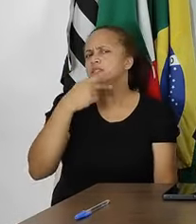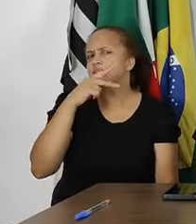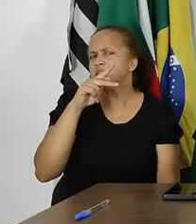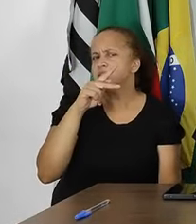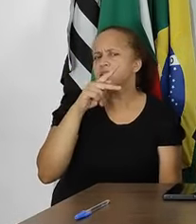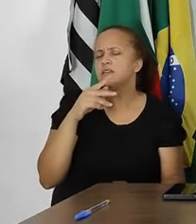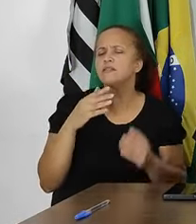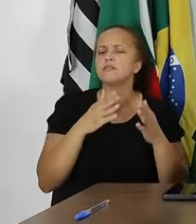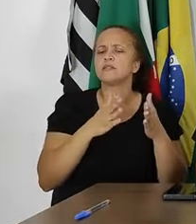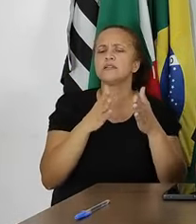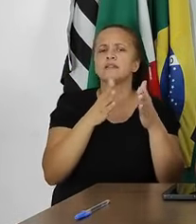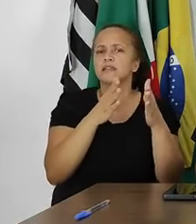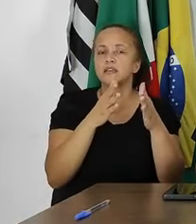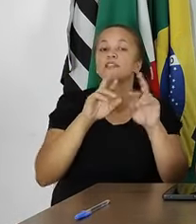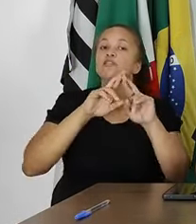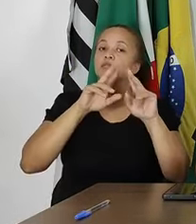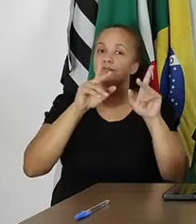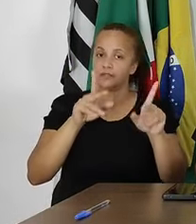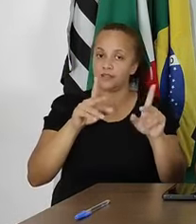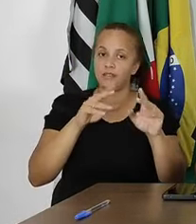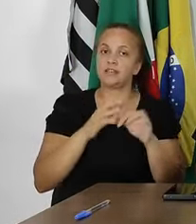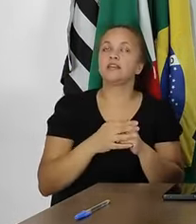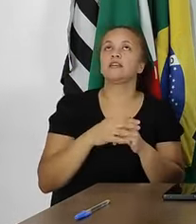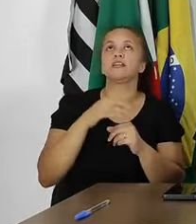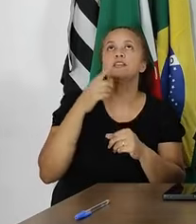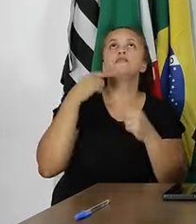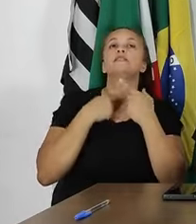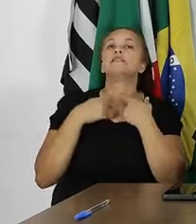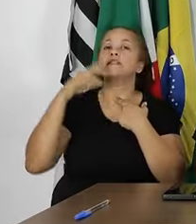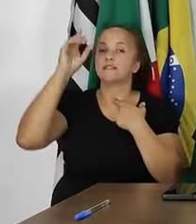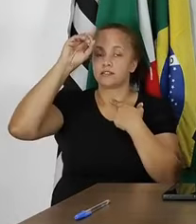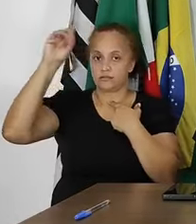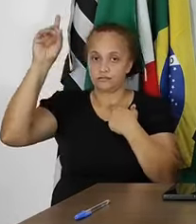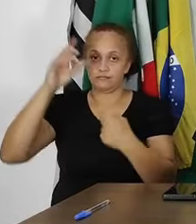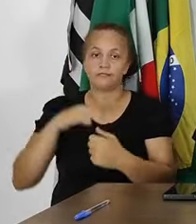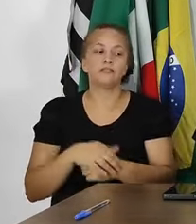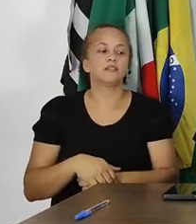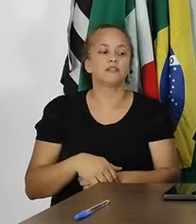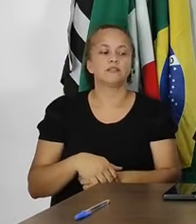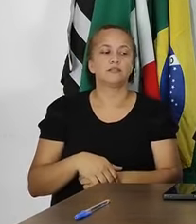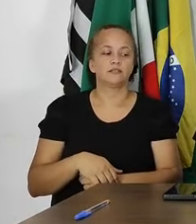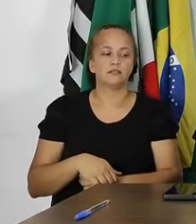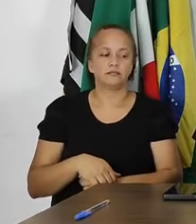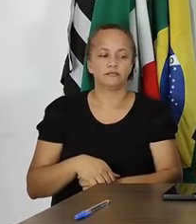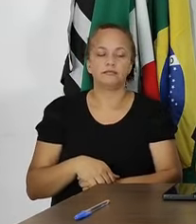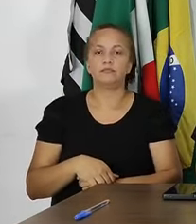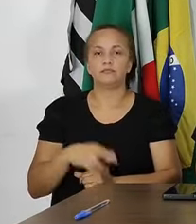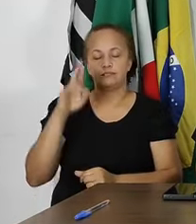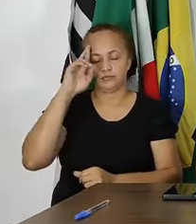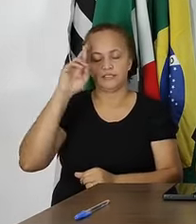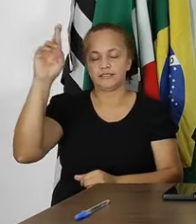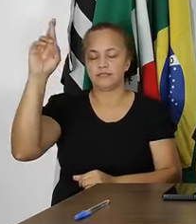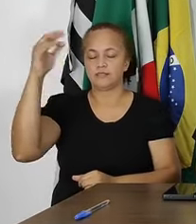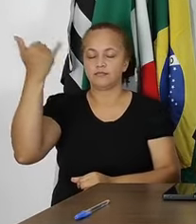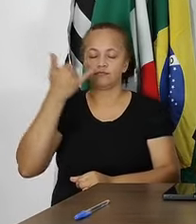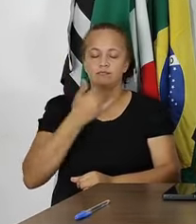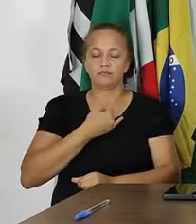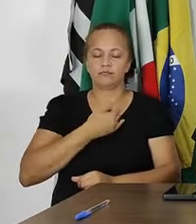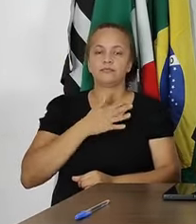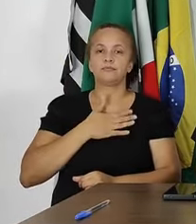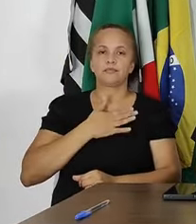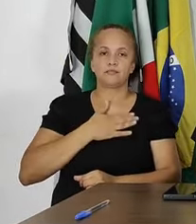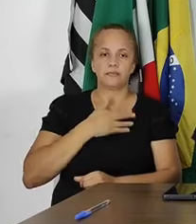meus caminhos, diz o Senhor. Olha o que diz esse versículo 8. Olha o que o Senhor está dizendo para mim e para você.